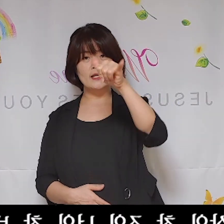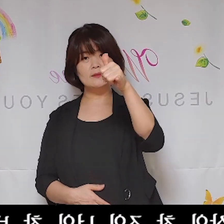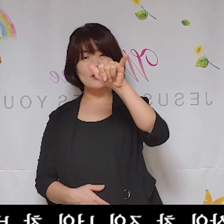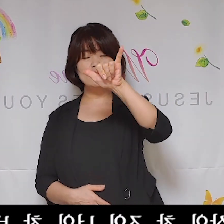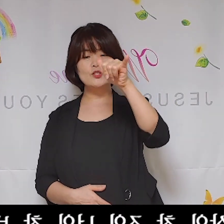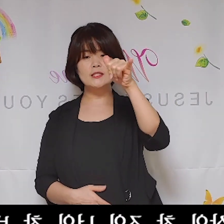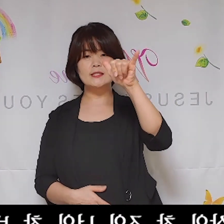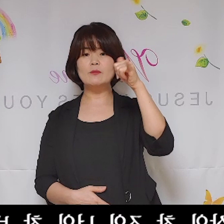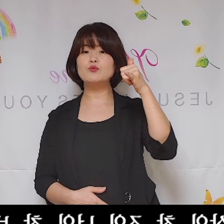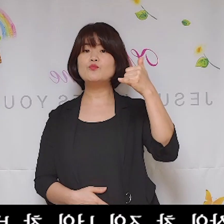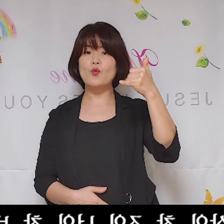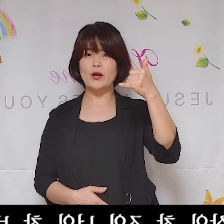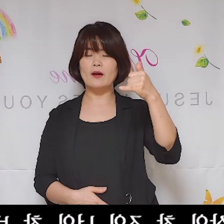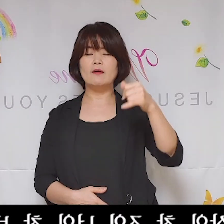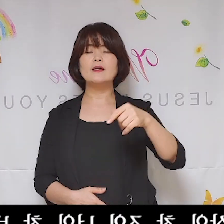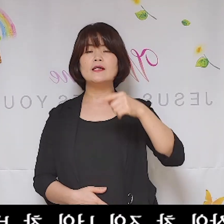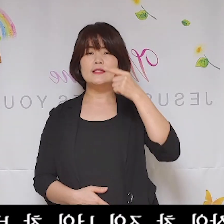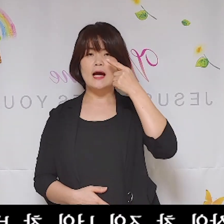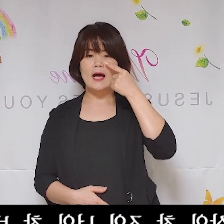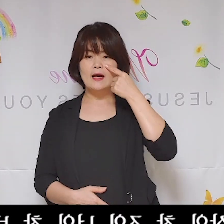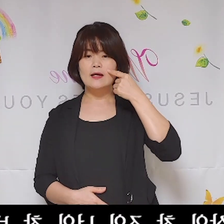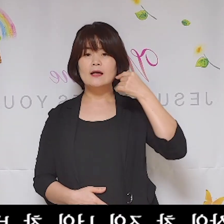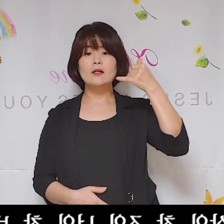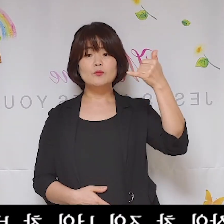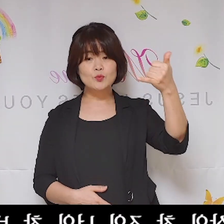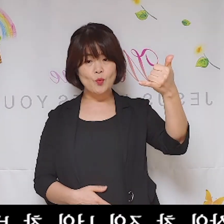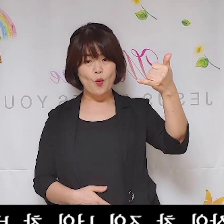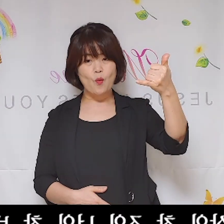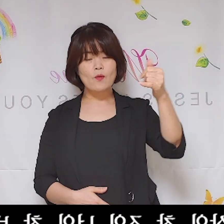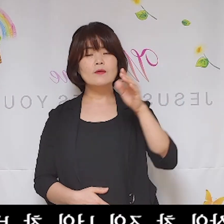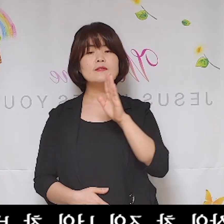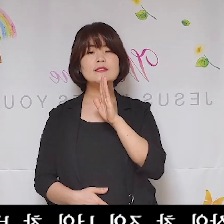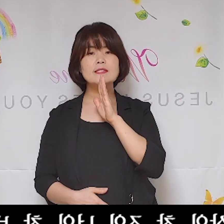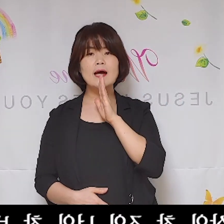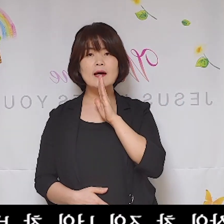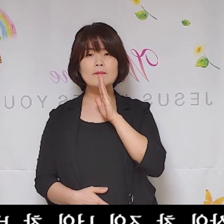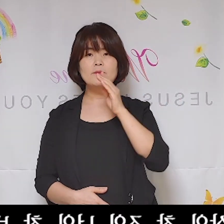새끼손가락을 펴주시는 게 부모예요. 자, 부모. 참